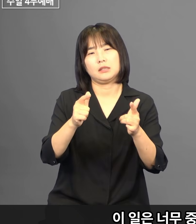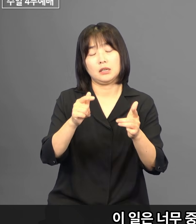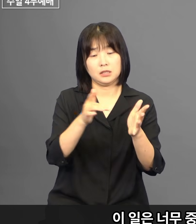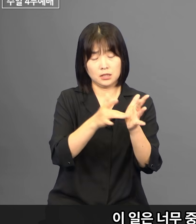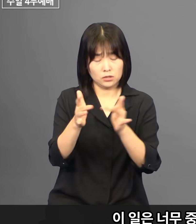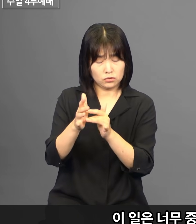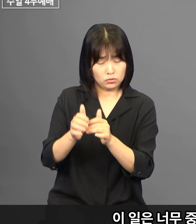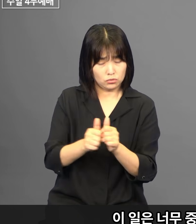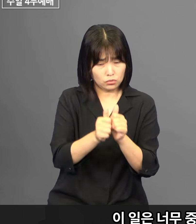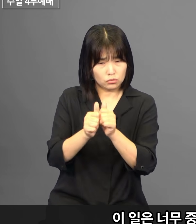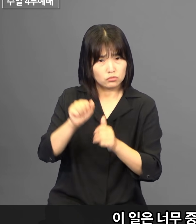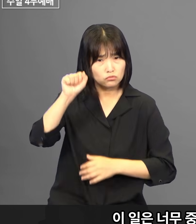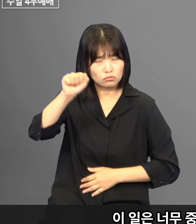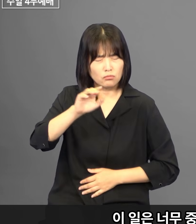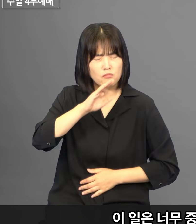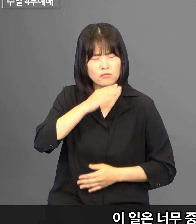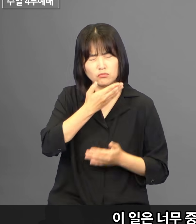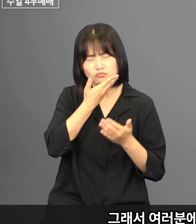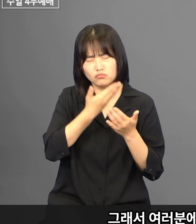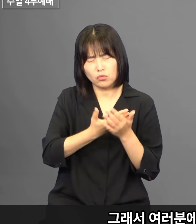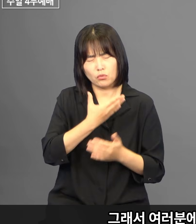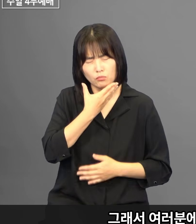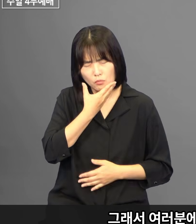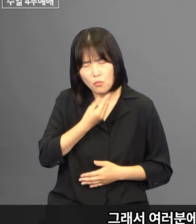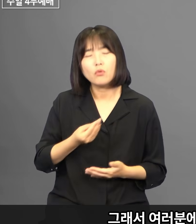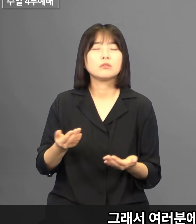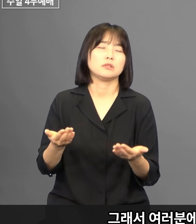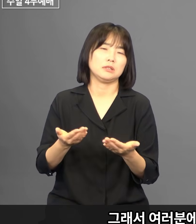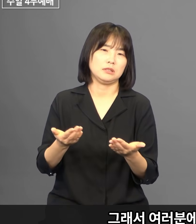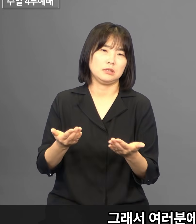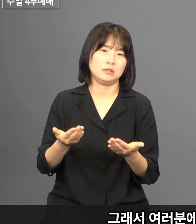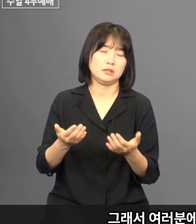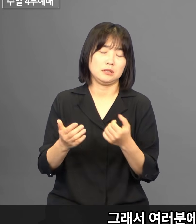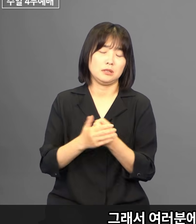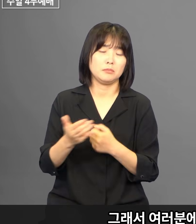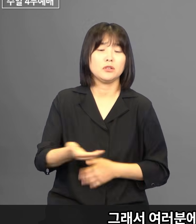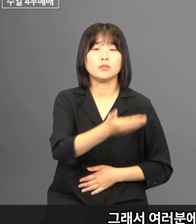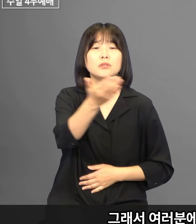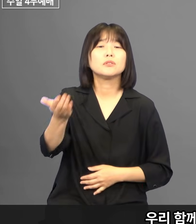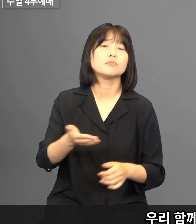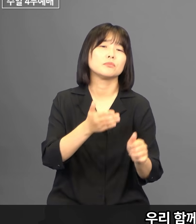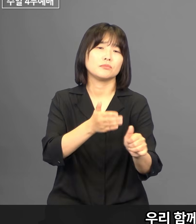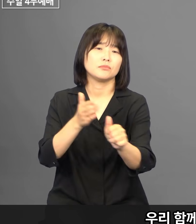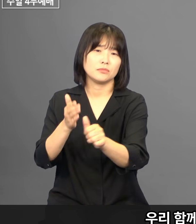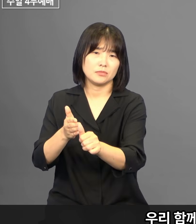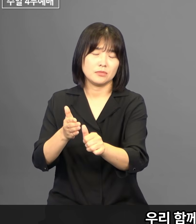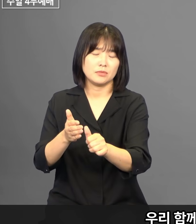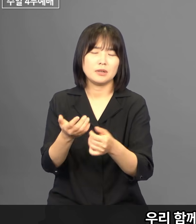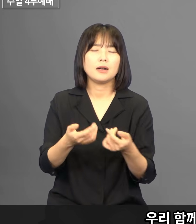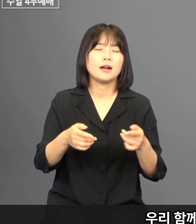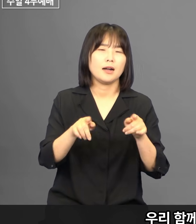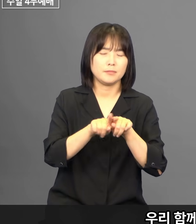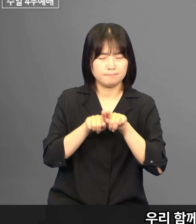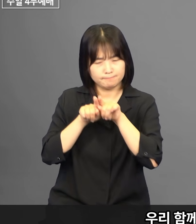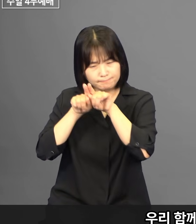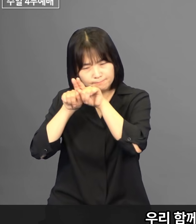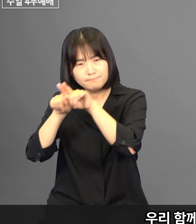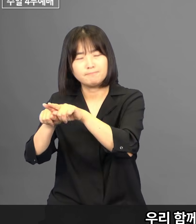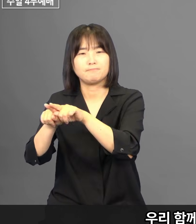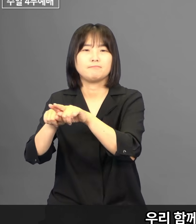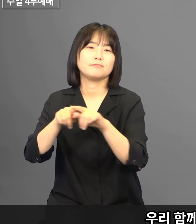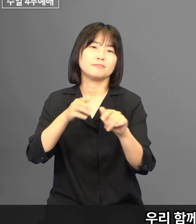중요하고 복된 사역입니다. 그래서 여러분에게 정말 부탁하고 싶어요. 우리 함께 가시자고, 이